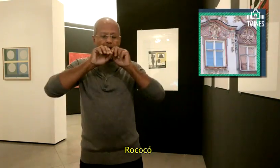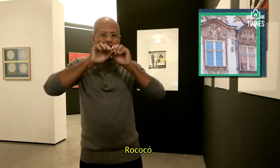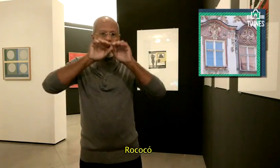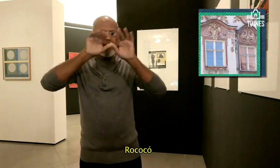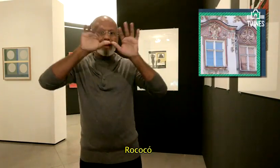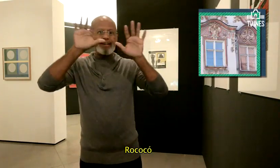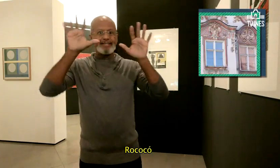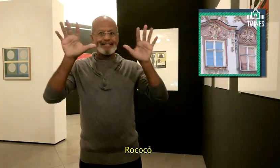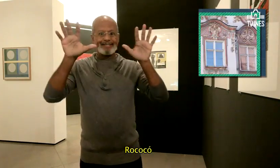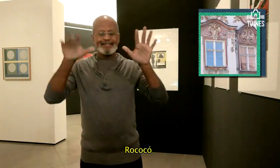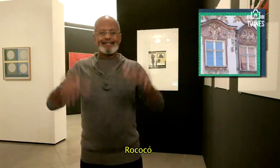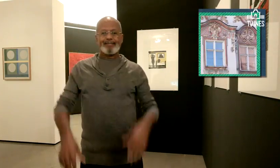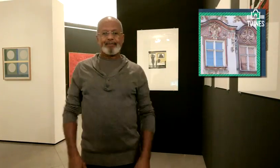Rococó.